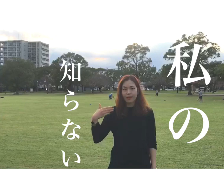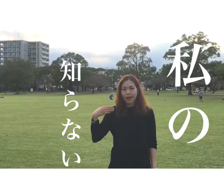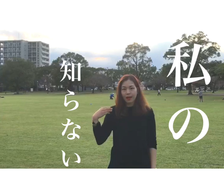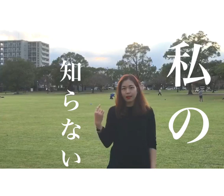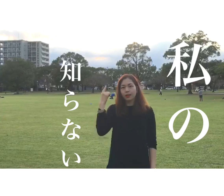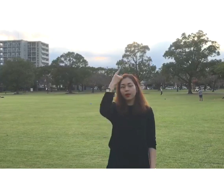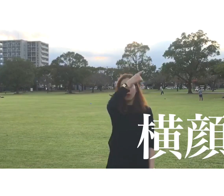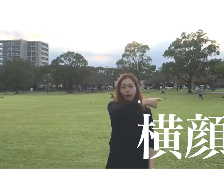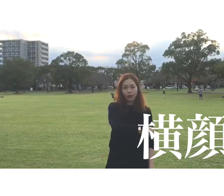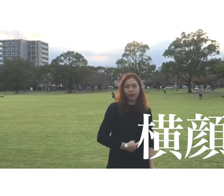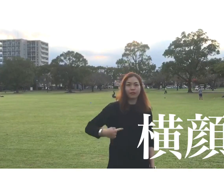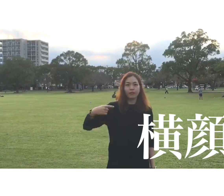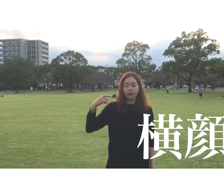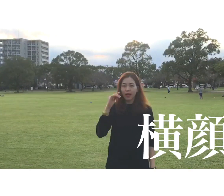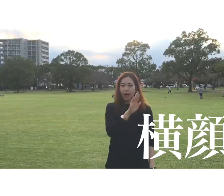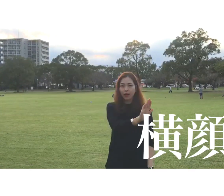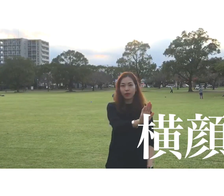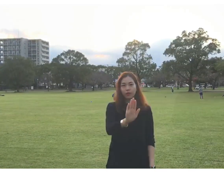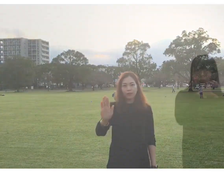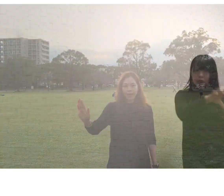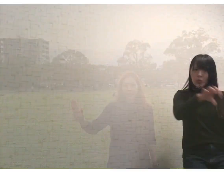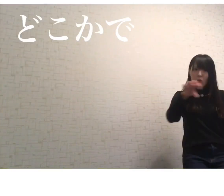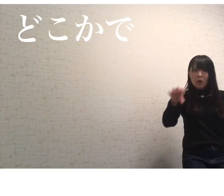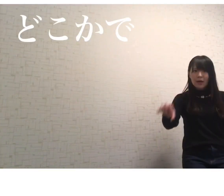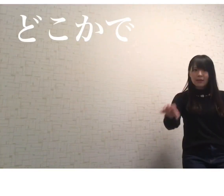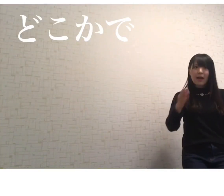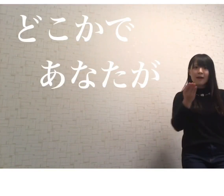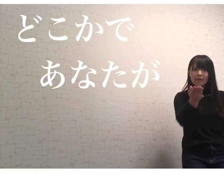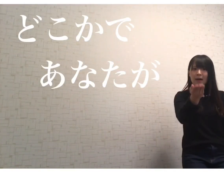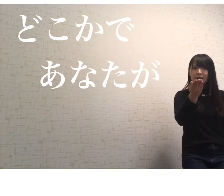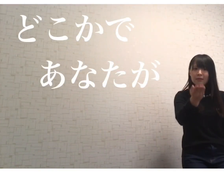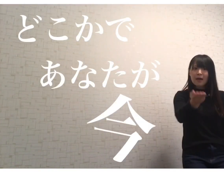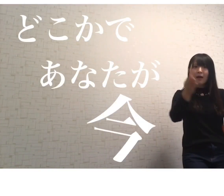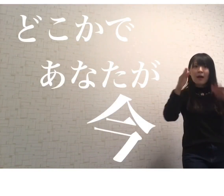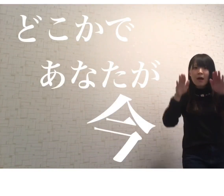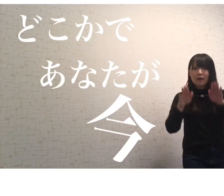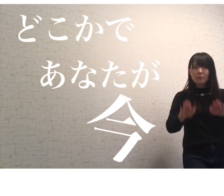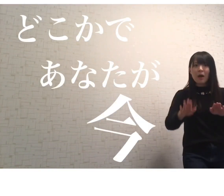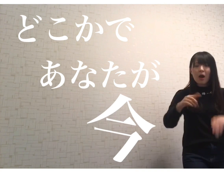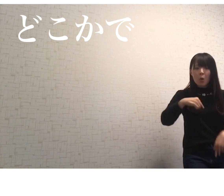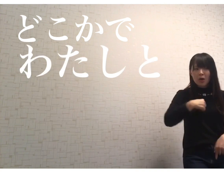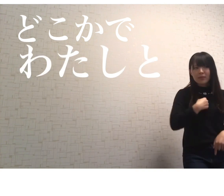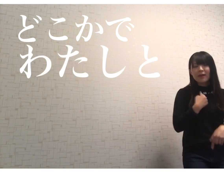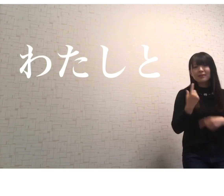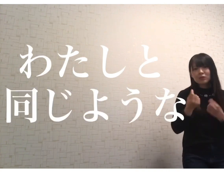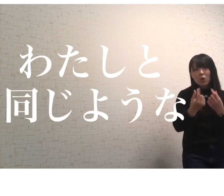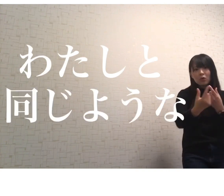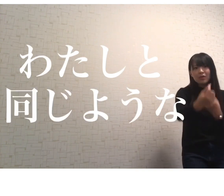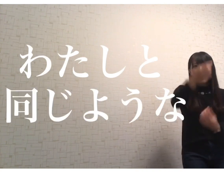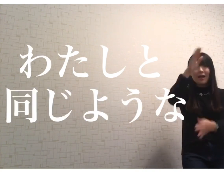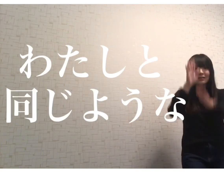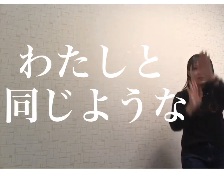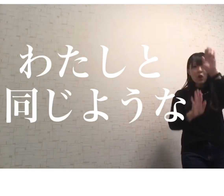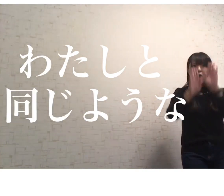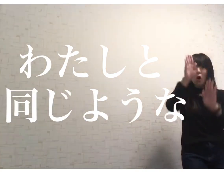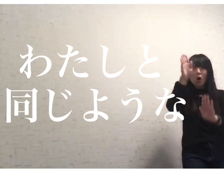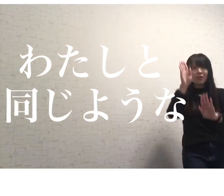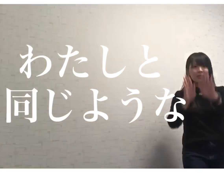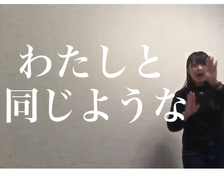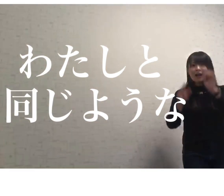横顔で。どこかであなたが今私と同じような